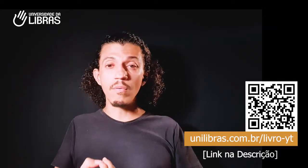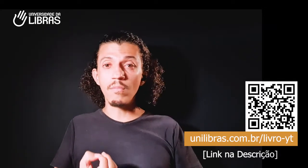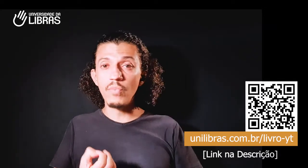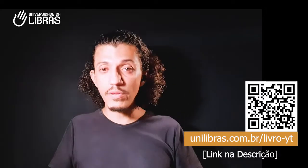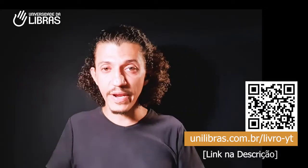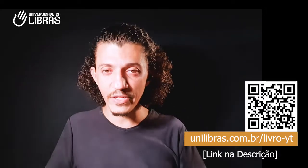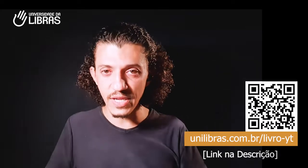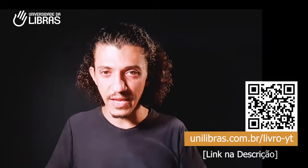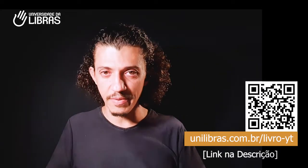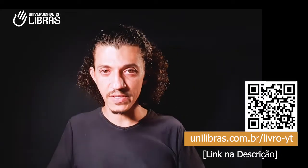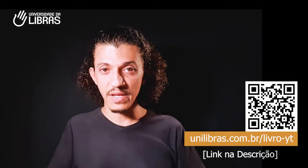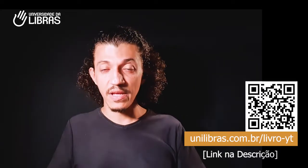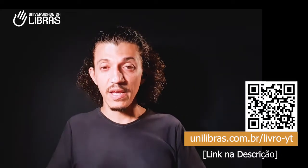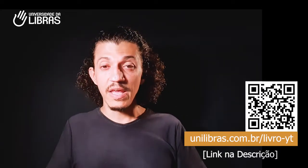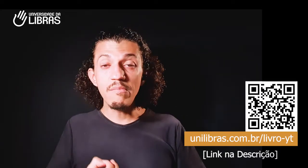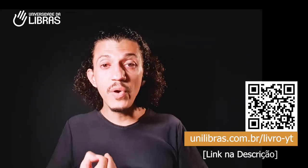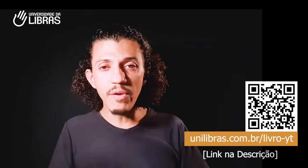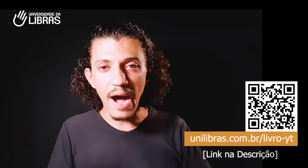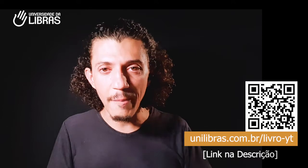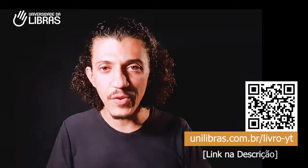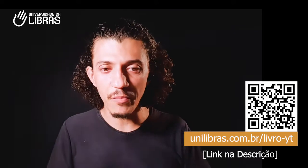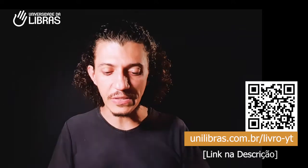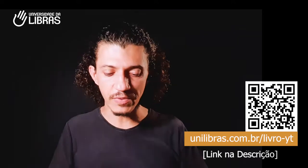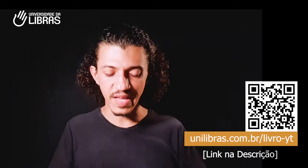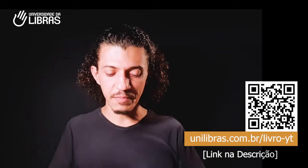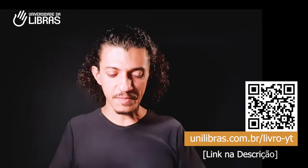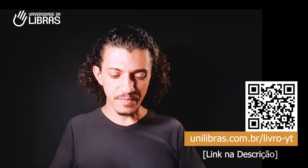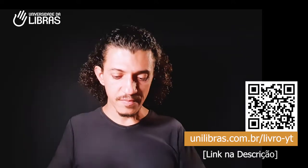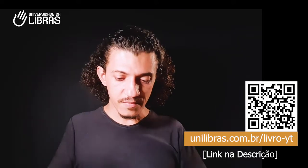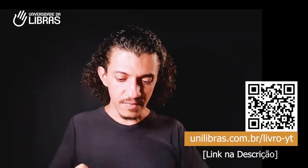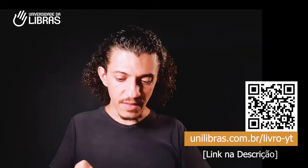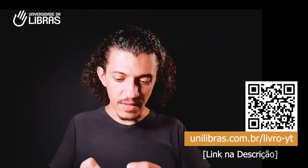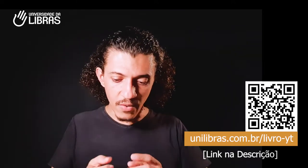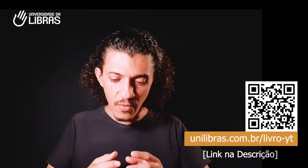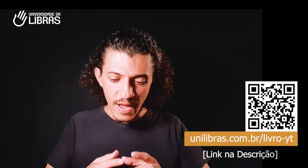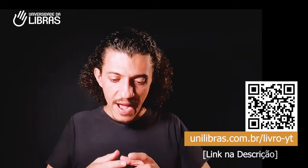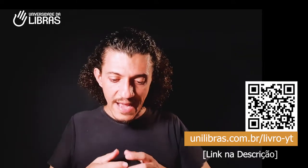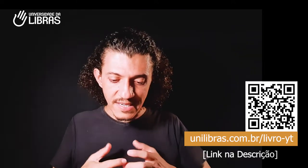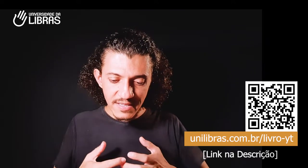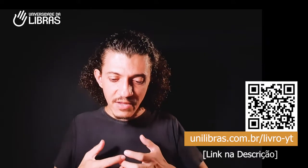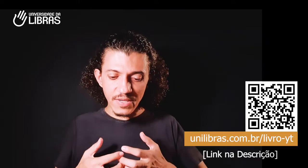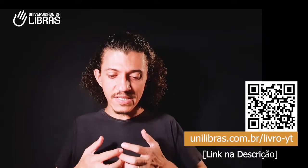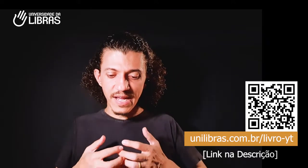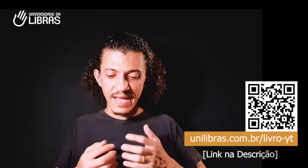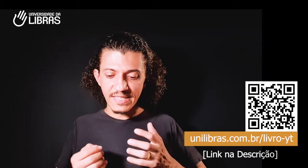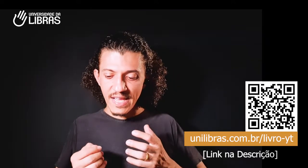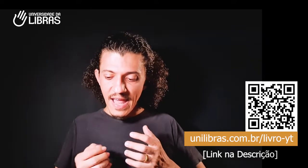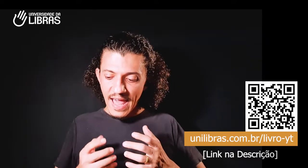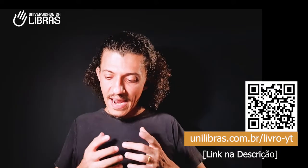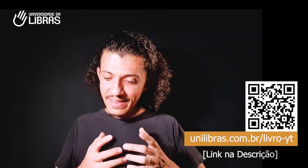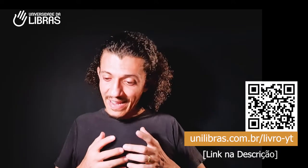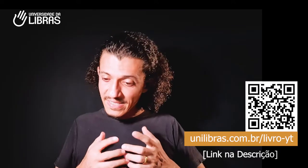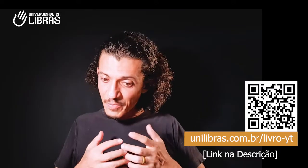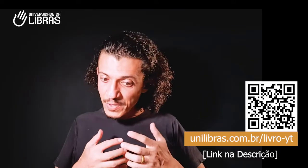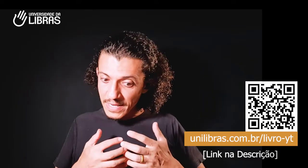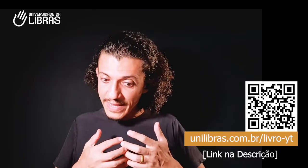muito grande amigo e muito rápido ao mesmo tempo então é isso da língua de sinais ela traça